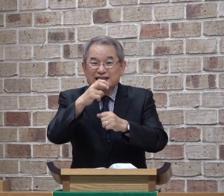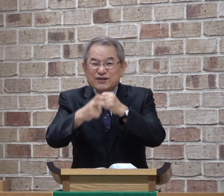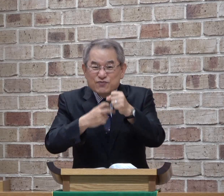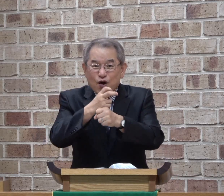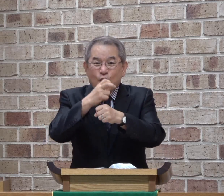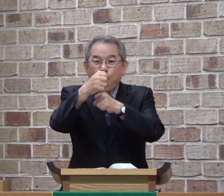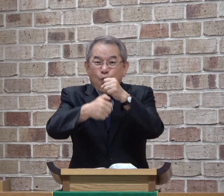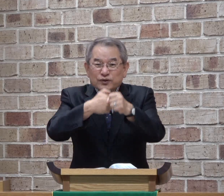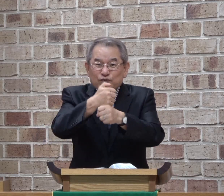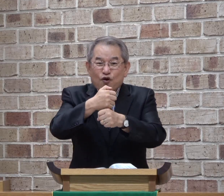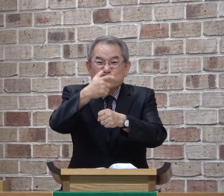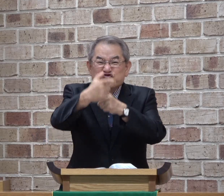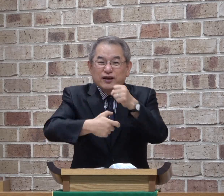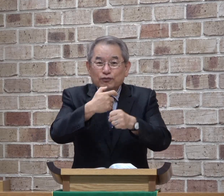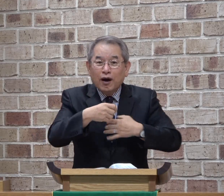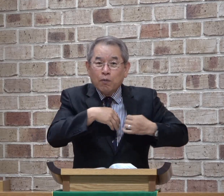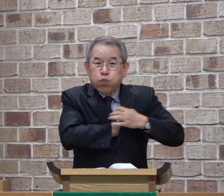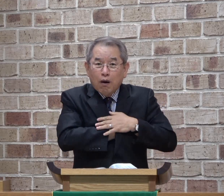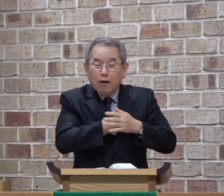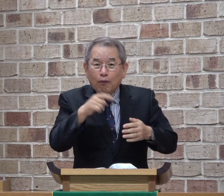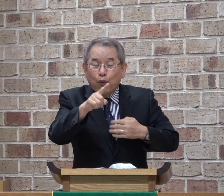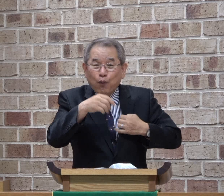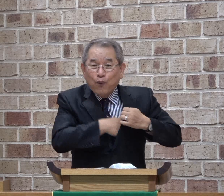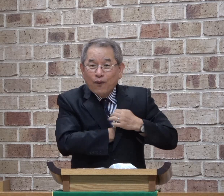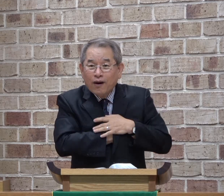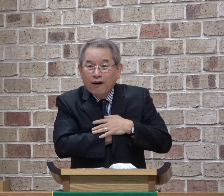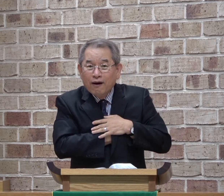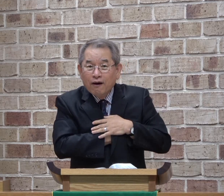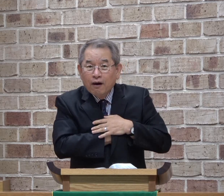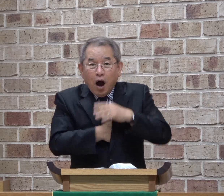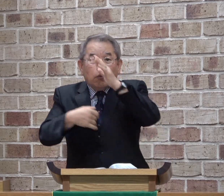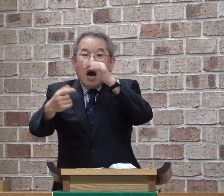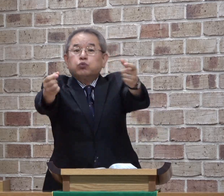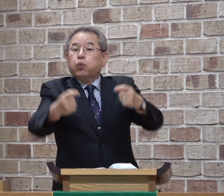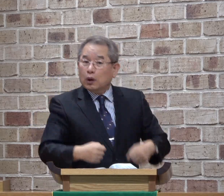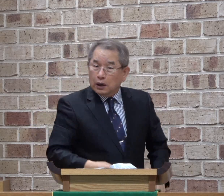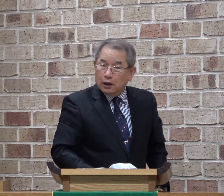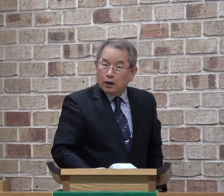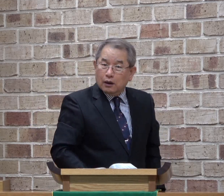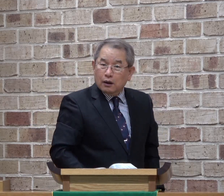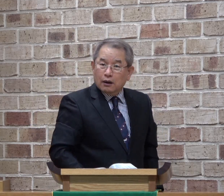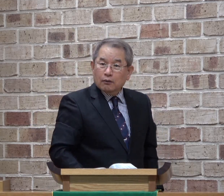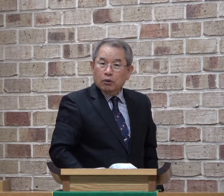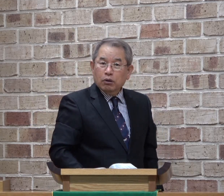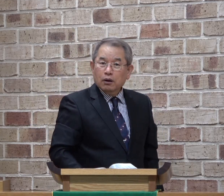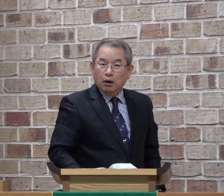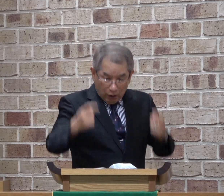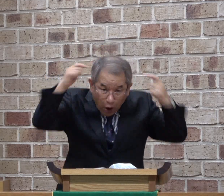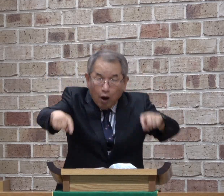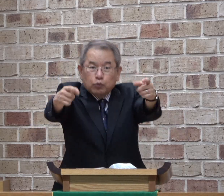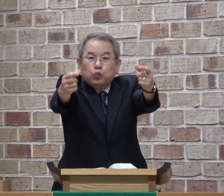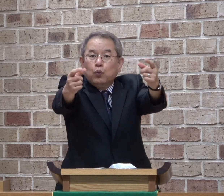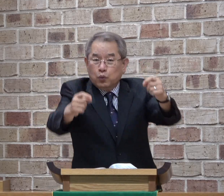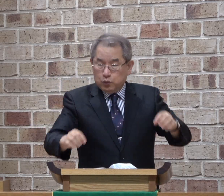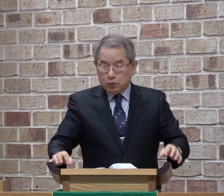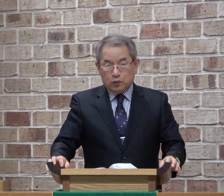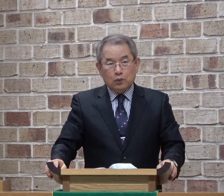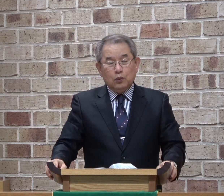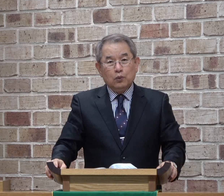모르는 사람처럼 주머니 속에다만 다 가지고 있는 것과 같습니다. 그러면 우리는 그것을 사용하지 못하는 바보가 아닐까요?